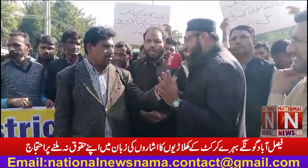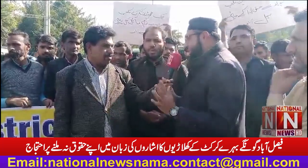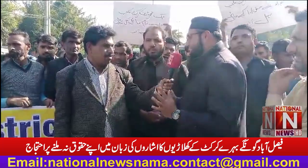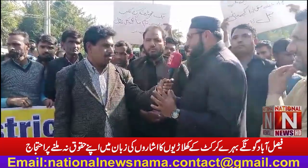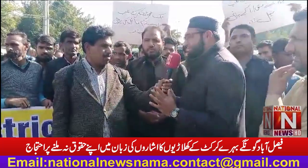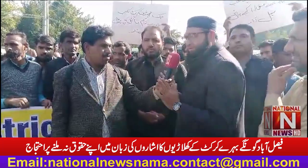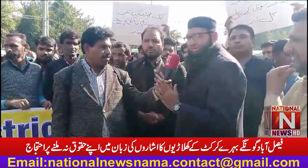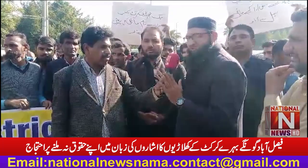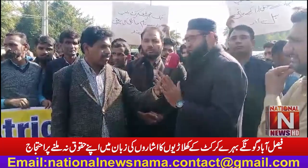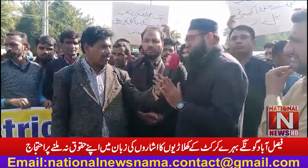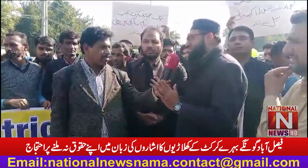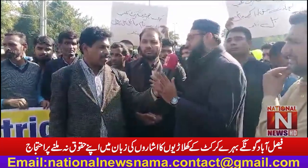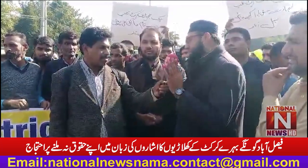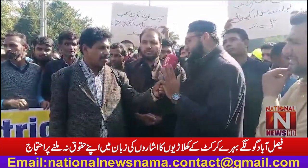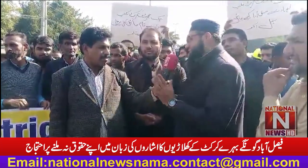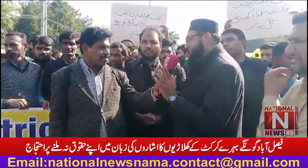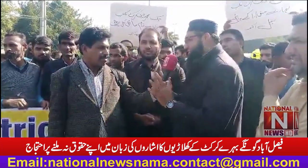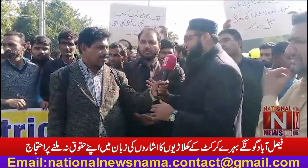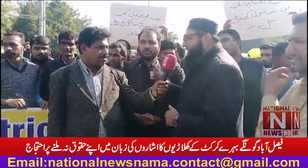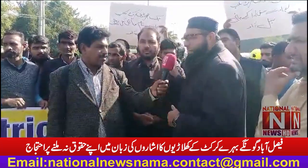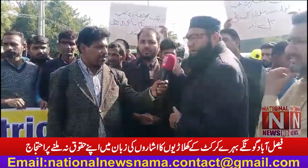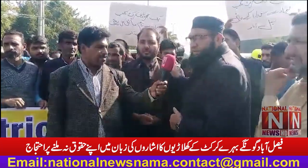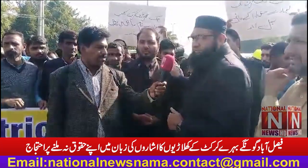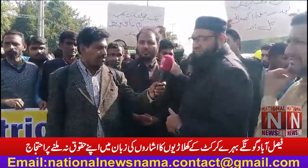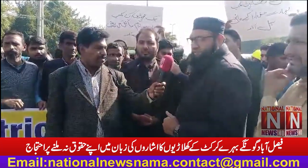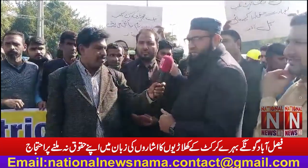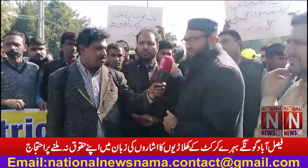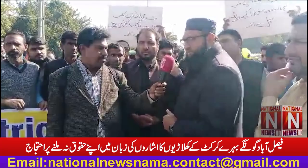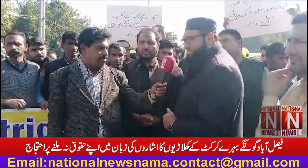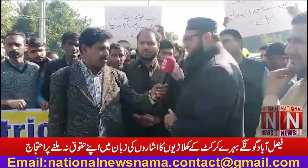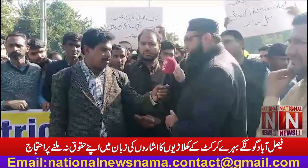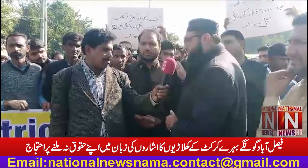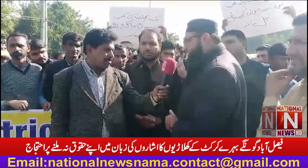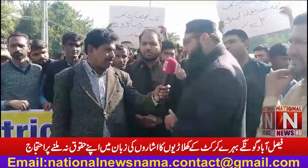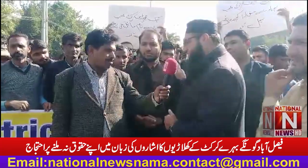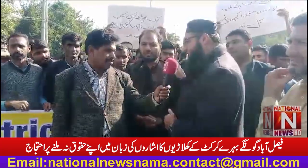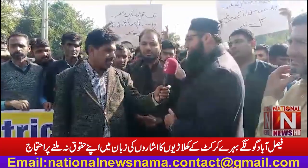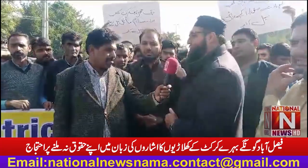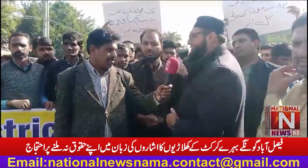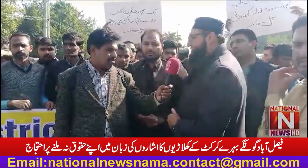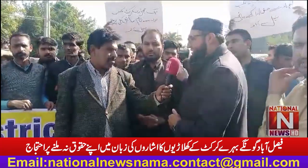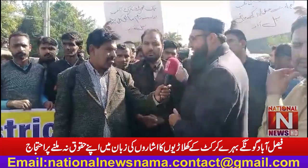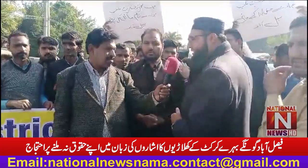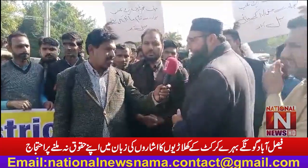दियुक्त मुद्ध करेंगे